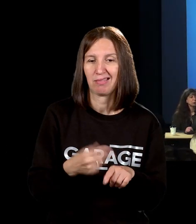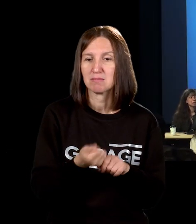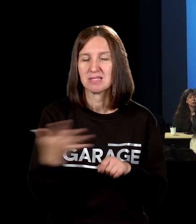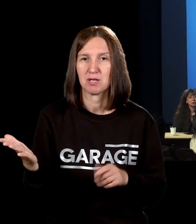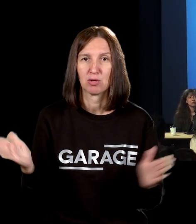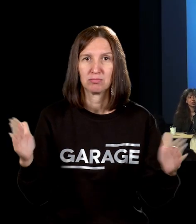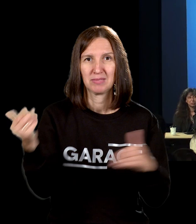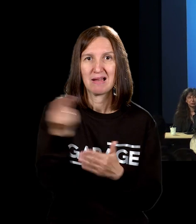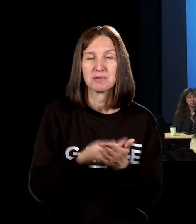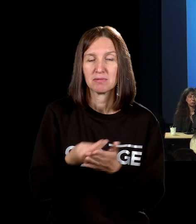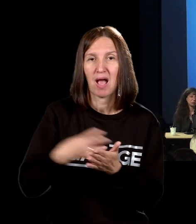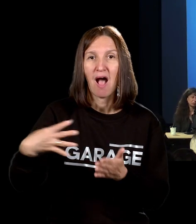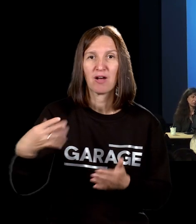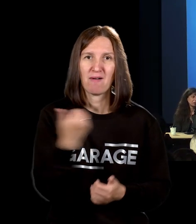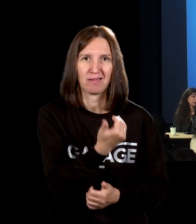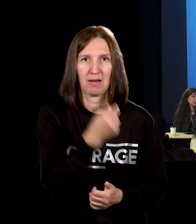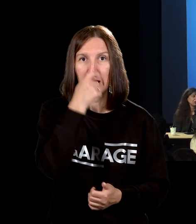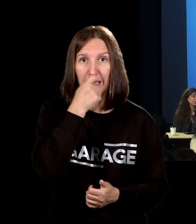Поставив кучу вопросов, да, во-первых,